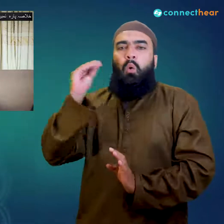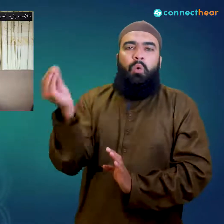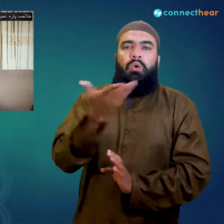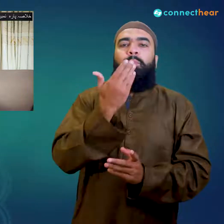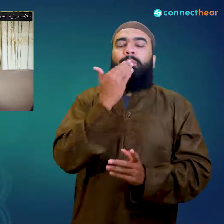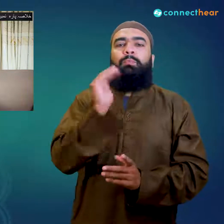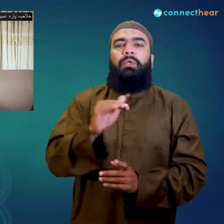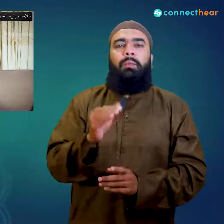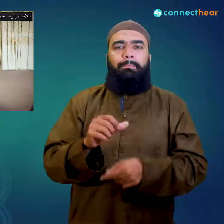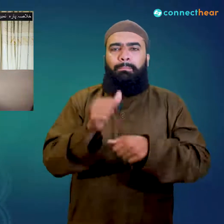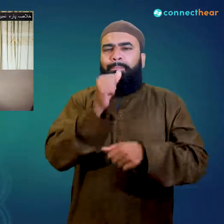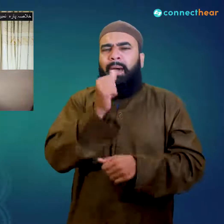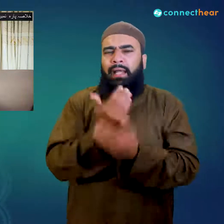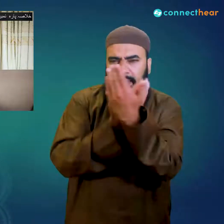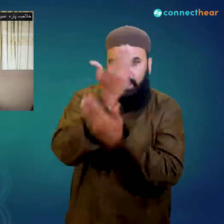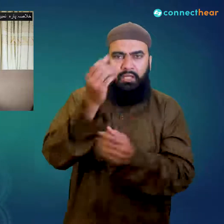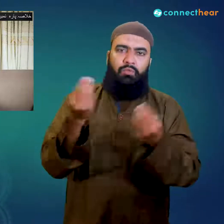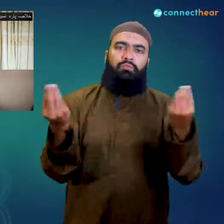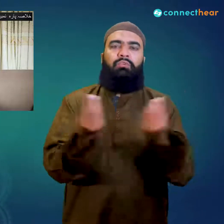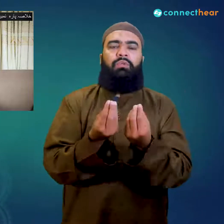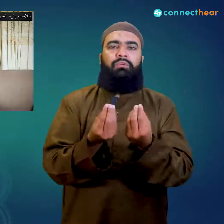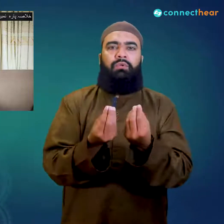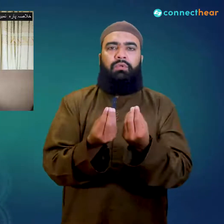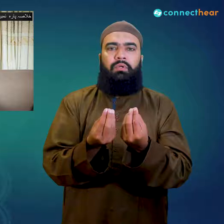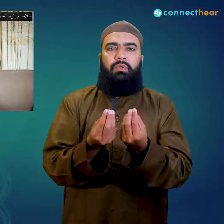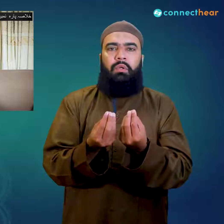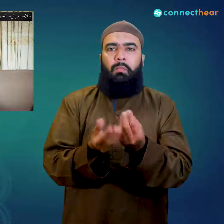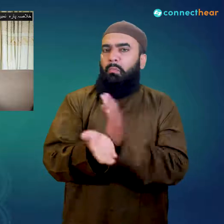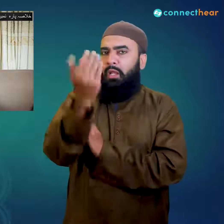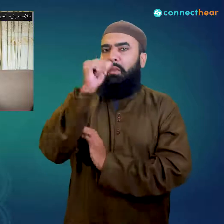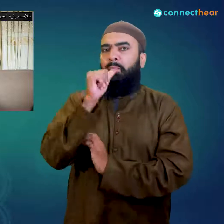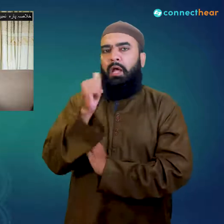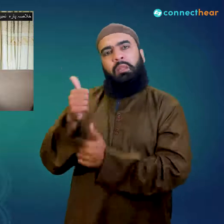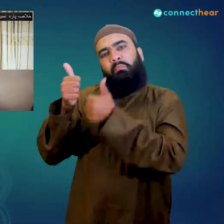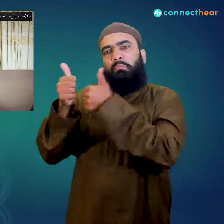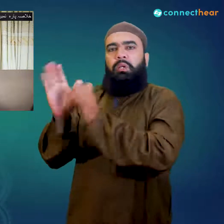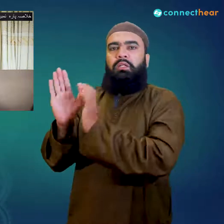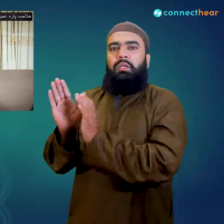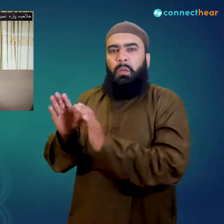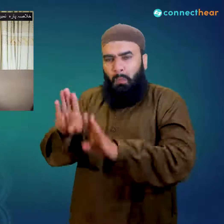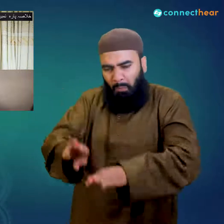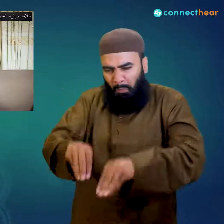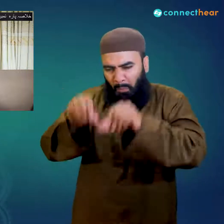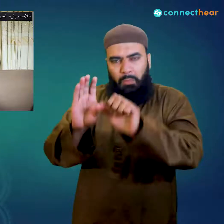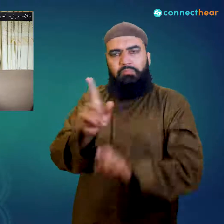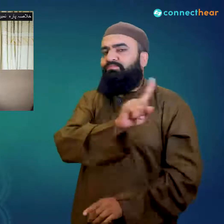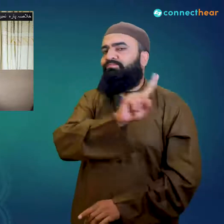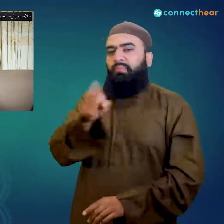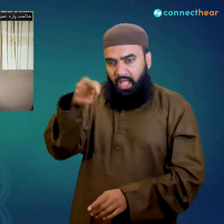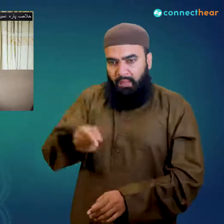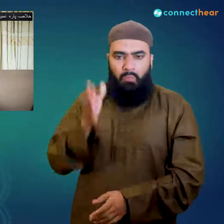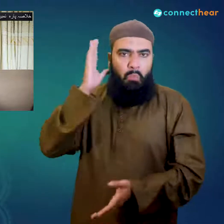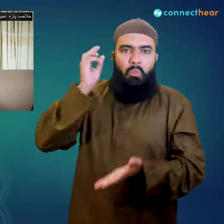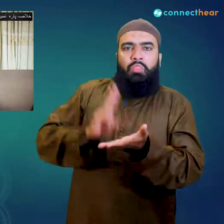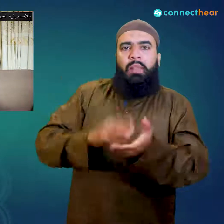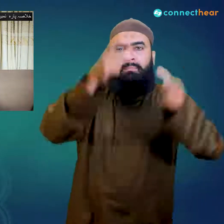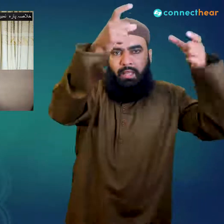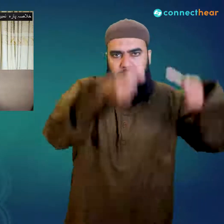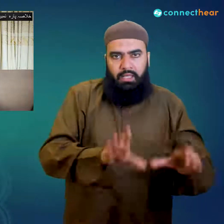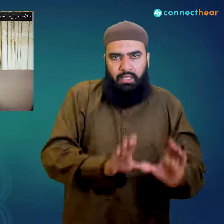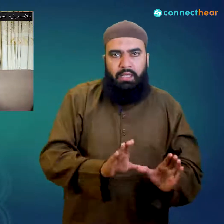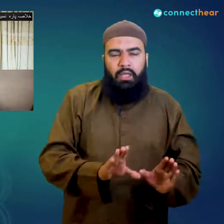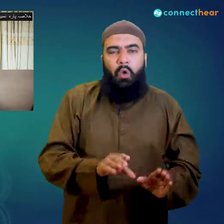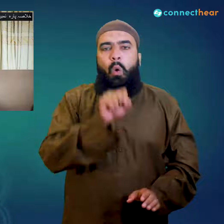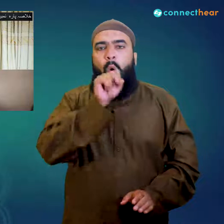اندر پانی کے ساتھ ساتھ اگر اس پر استعمال پر قدرت نہ ہو تو تیمم کا حکم دیا گیا۔ اسی